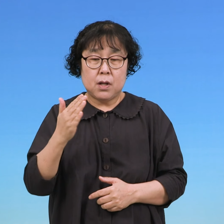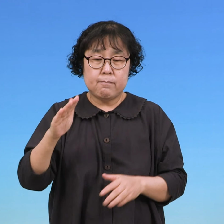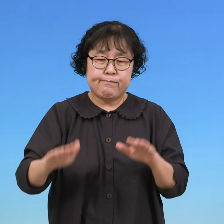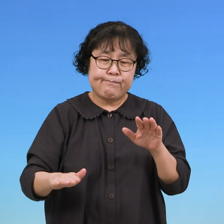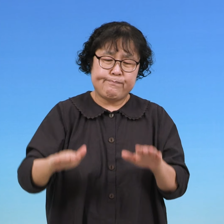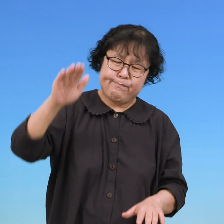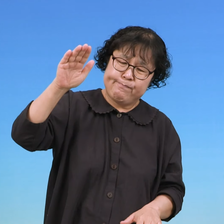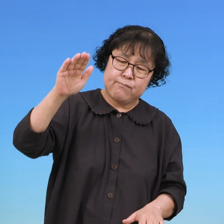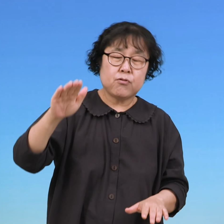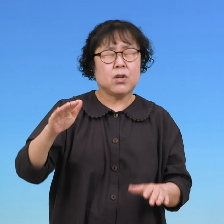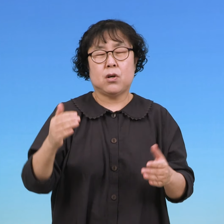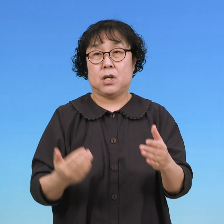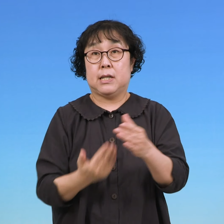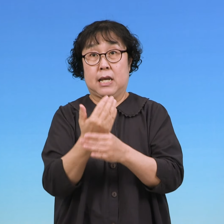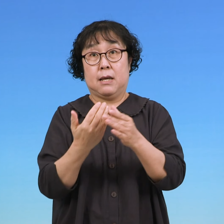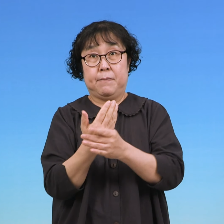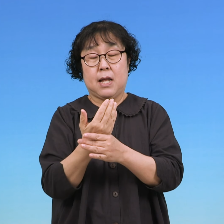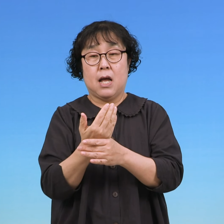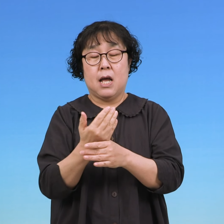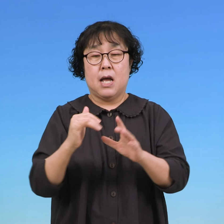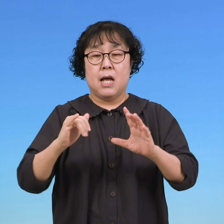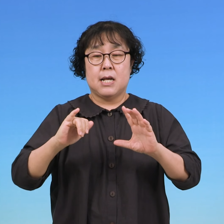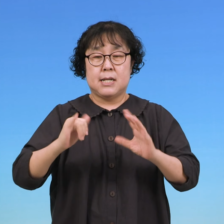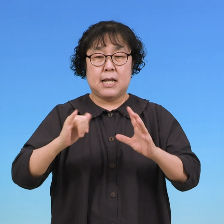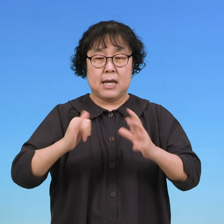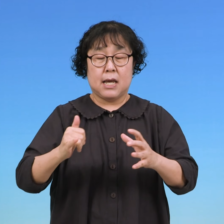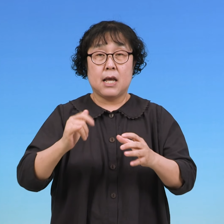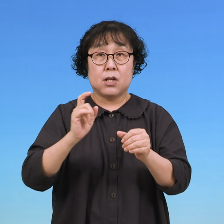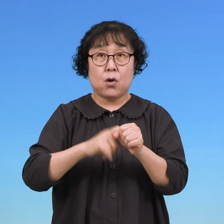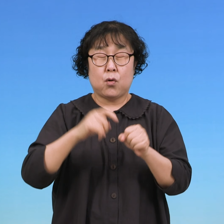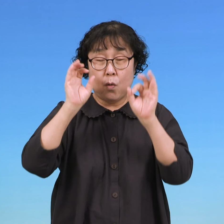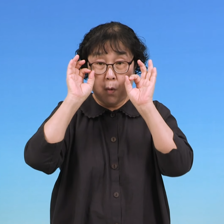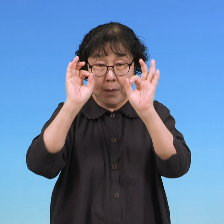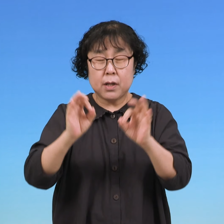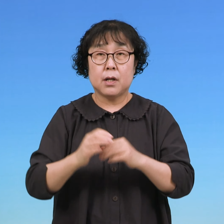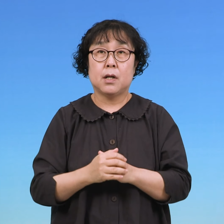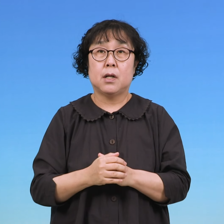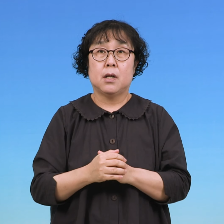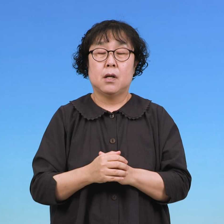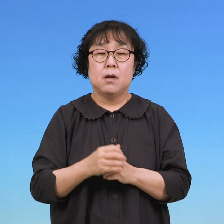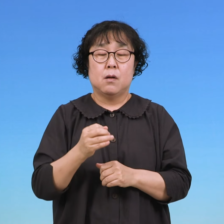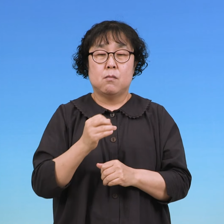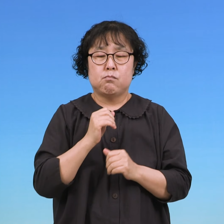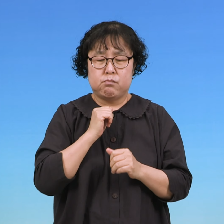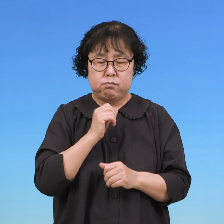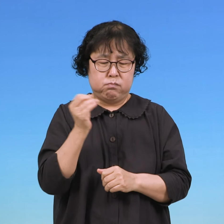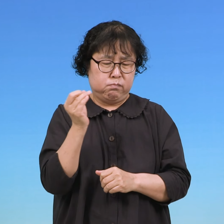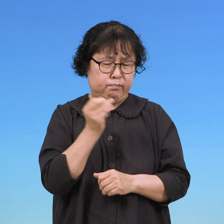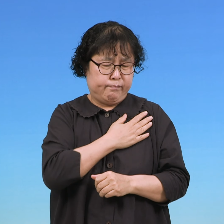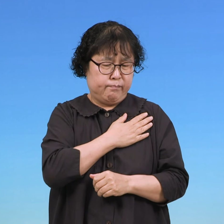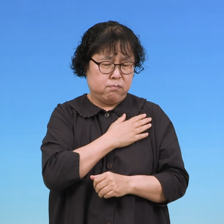분배의 불균형. 그래서 나오는 게 뭡니까? 뭐 전 세계적으로 예외가 없습니다.